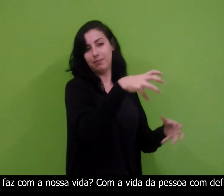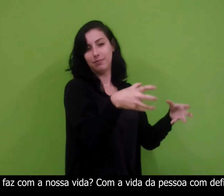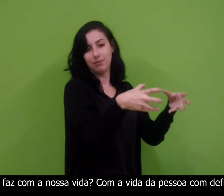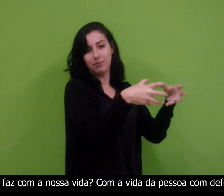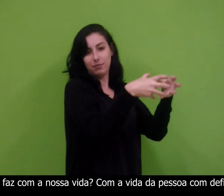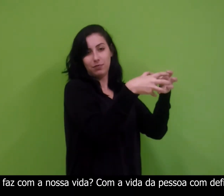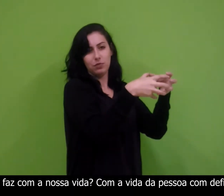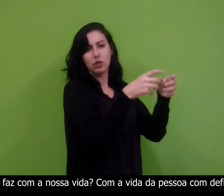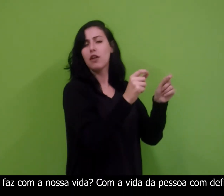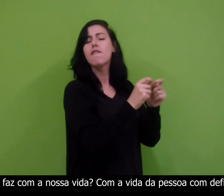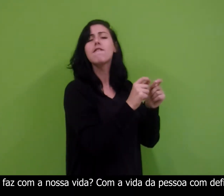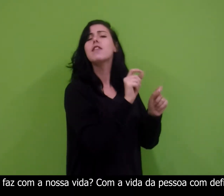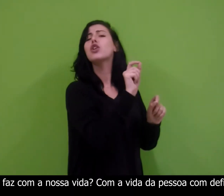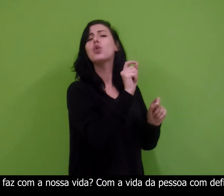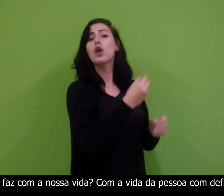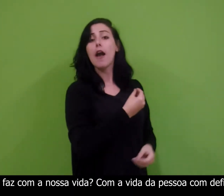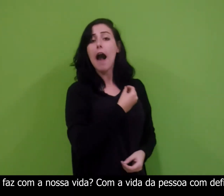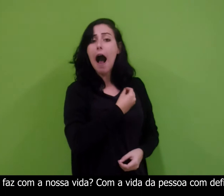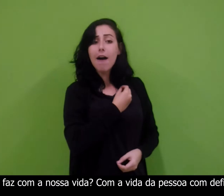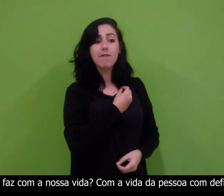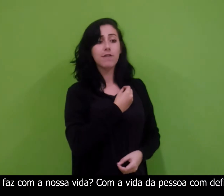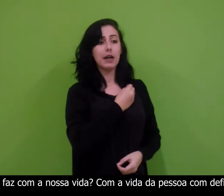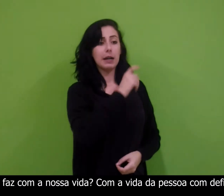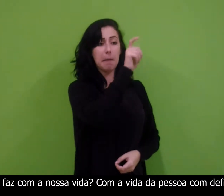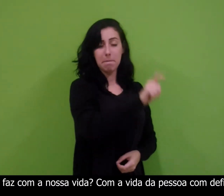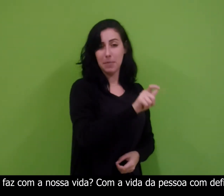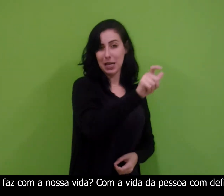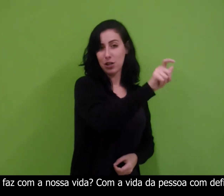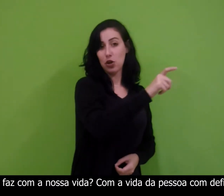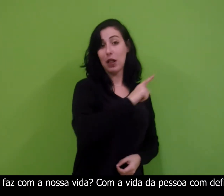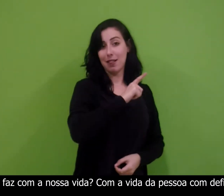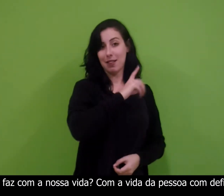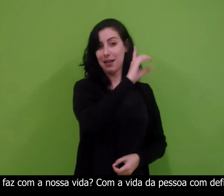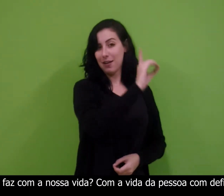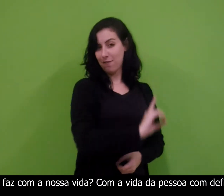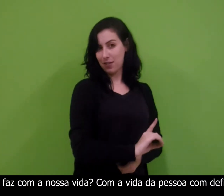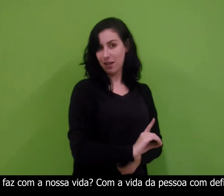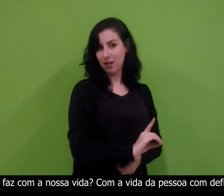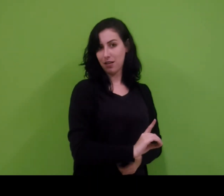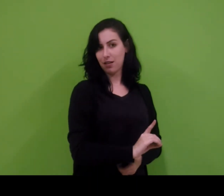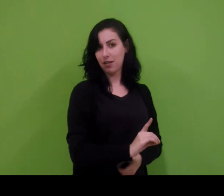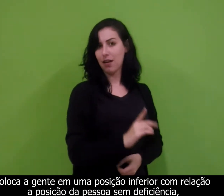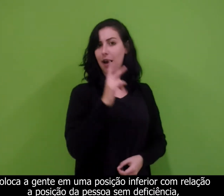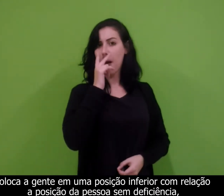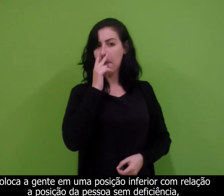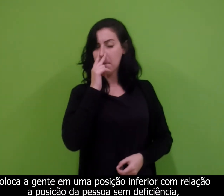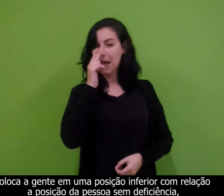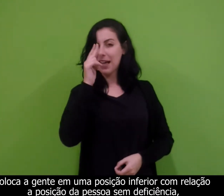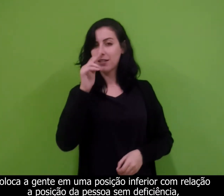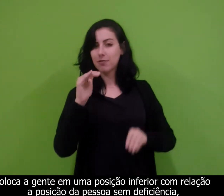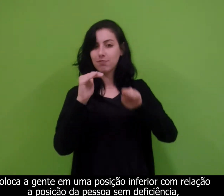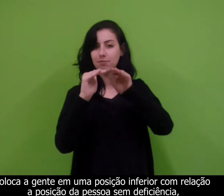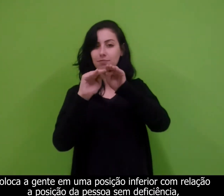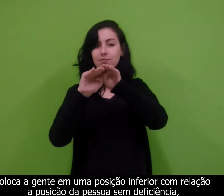o que isso faz com a nossa vida, com a vida das pessoas com deficiência? Coloca a gente numa